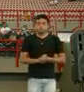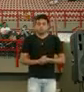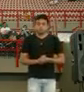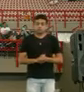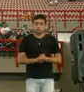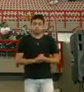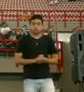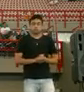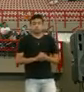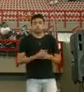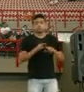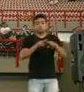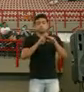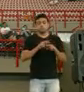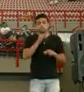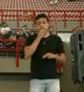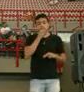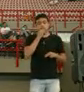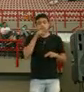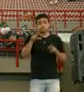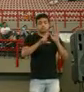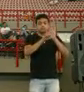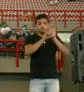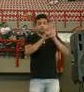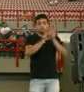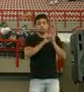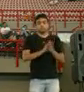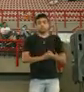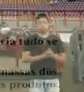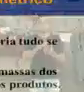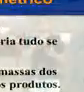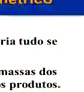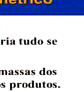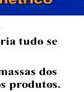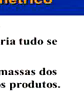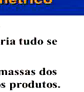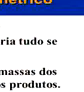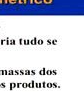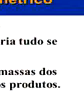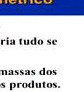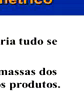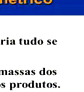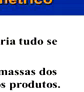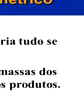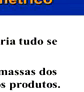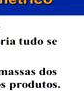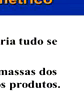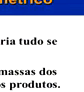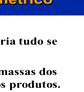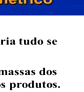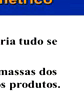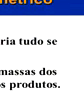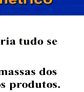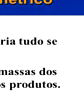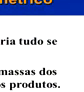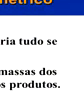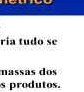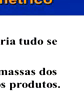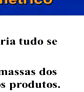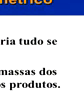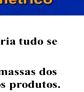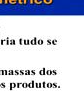produtos. Está aí o segundo enunciado, ó, da lei de Lavoisier. Em uma reação química, a soma das massas dos